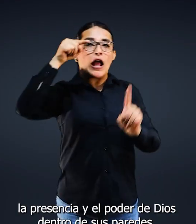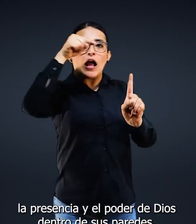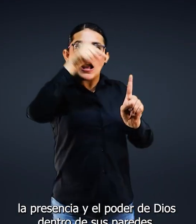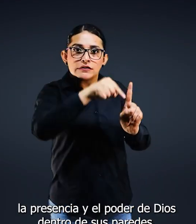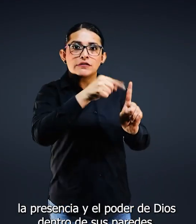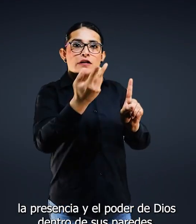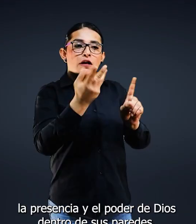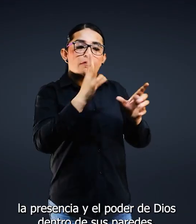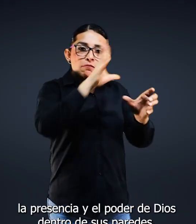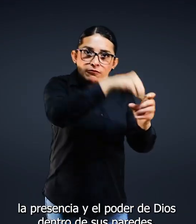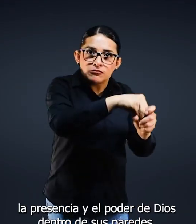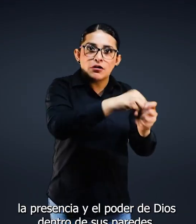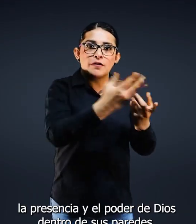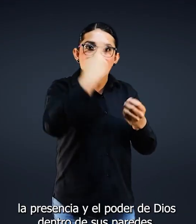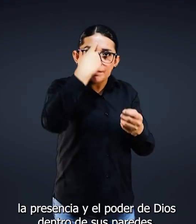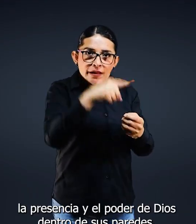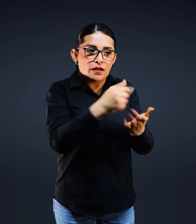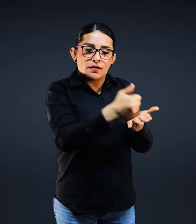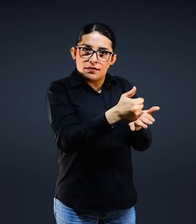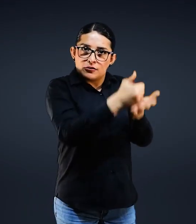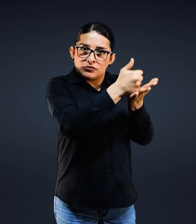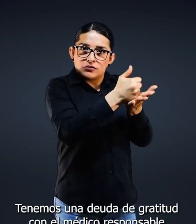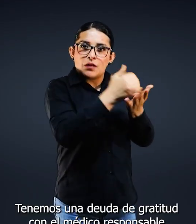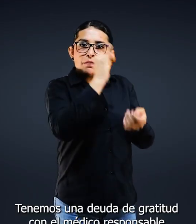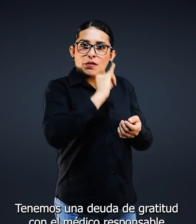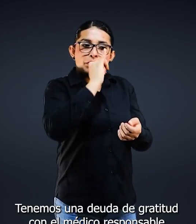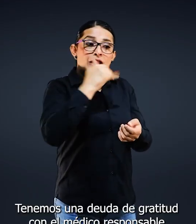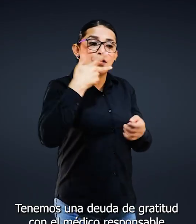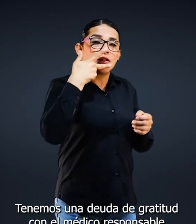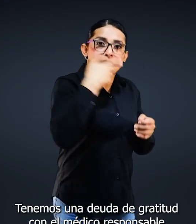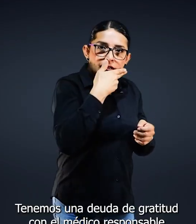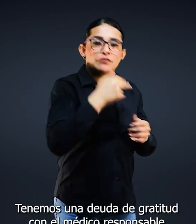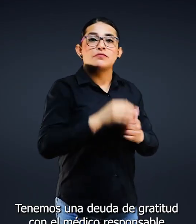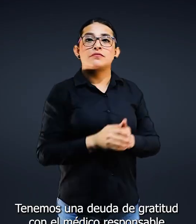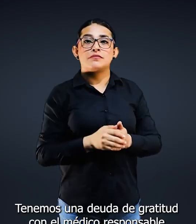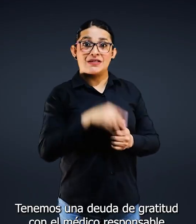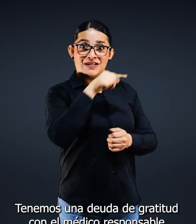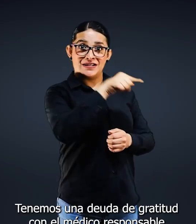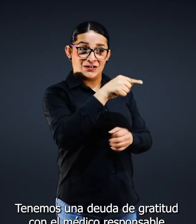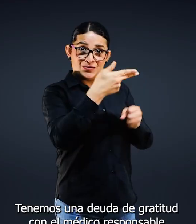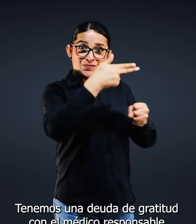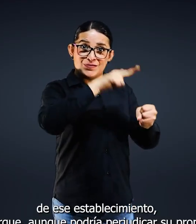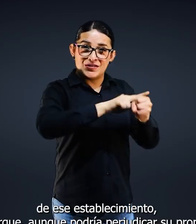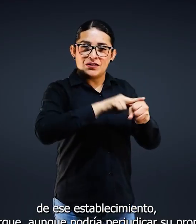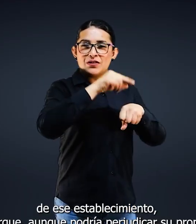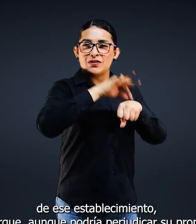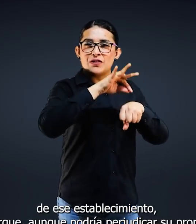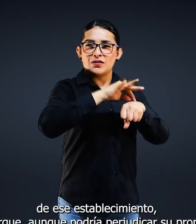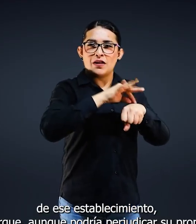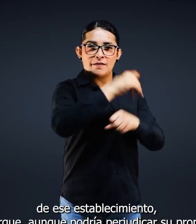y el poder de Dios dentro de sus paredes. Tenemos una deuda de gratitud con el médico responsable de ese establecimiento